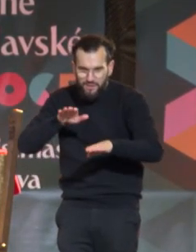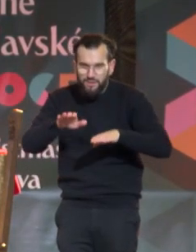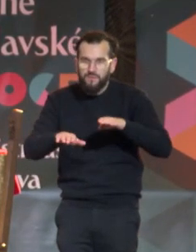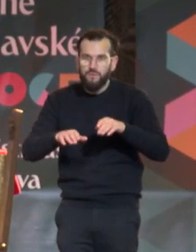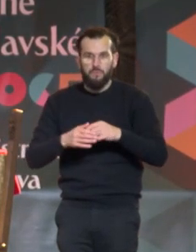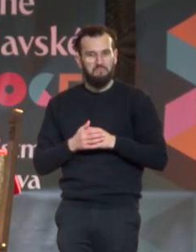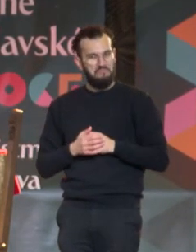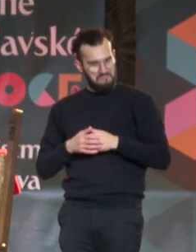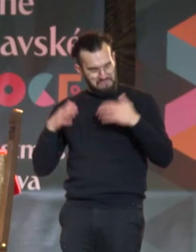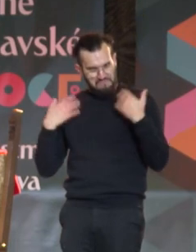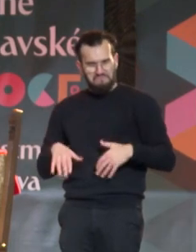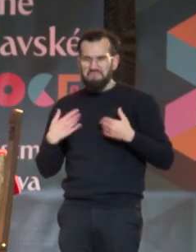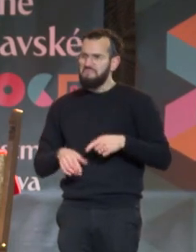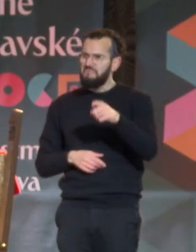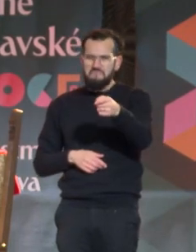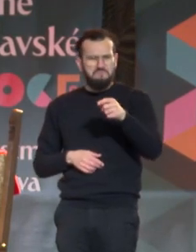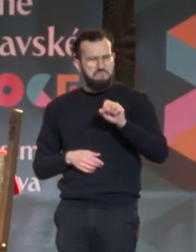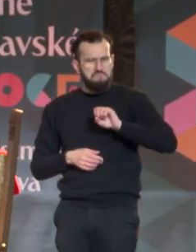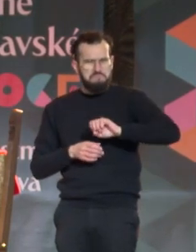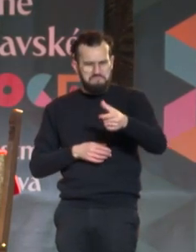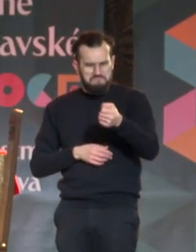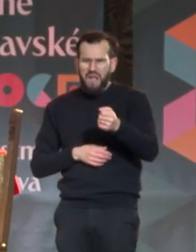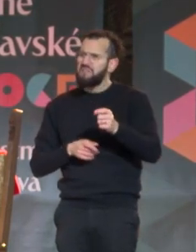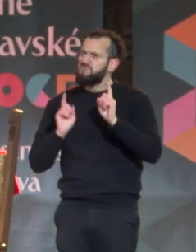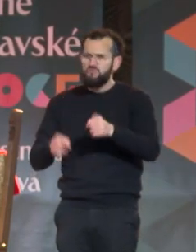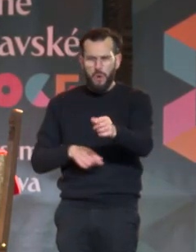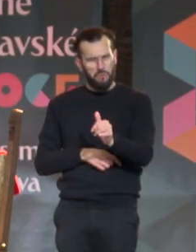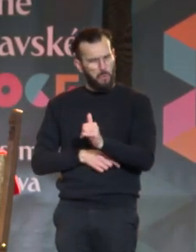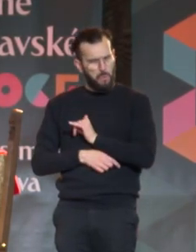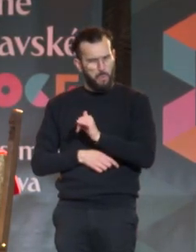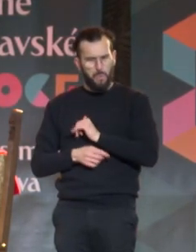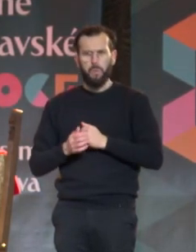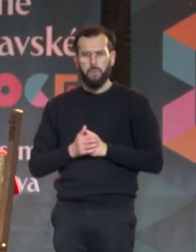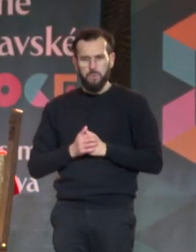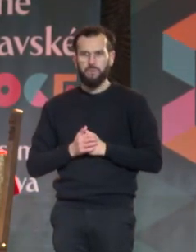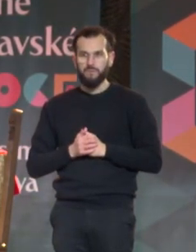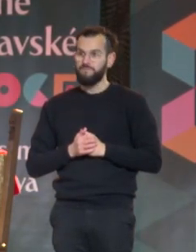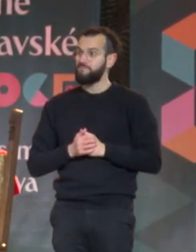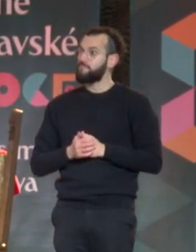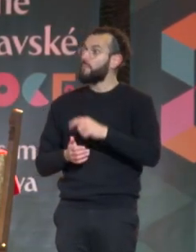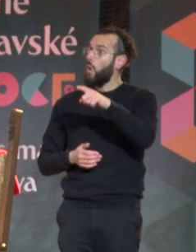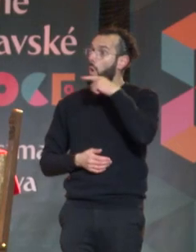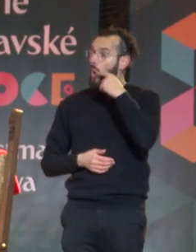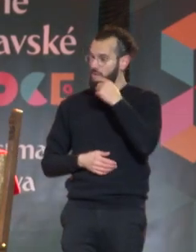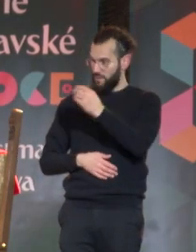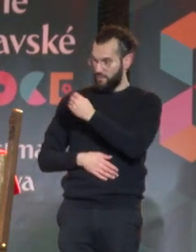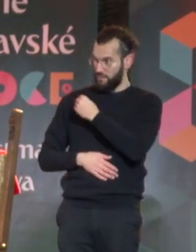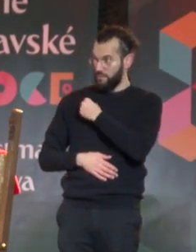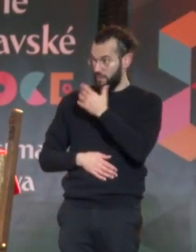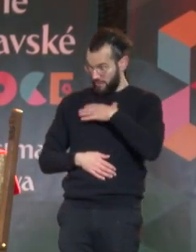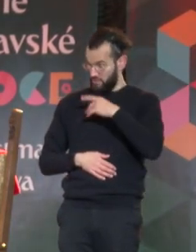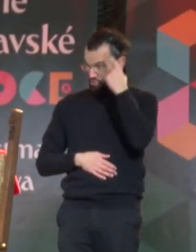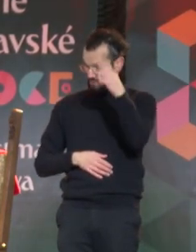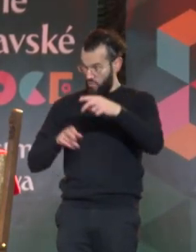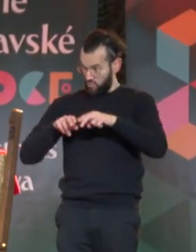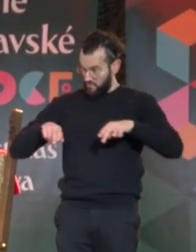bolo husté. Čo to má za baterku? Tak pôjdeme na ten dvorček, alebo chceš cvičiť doma? Pýta